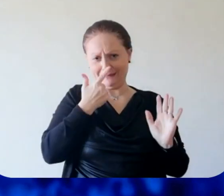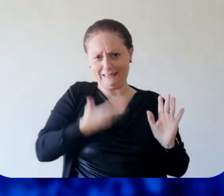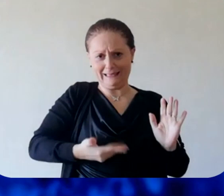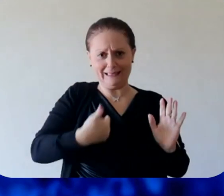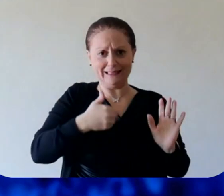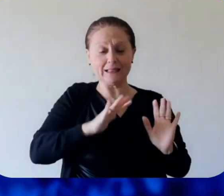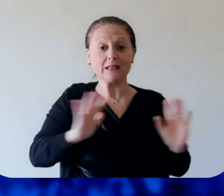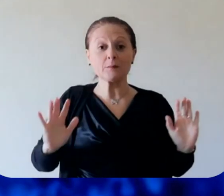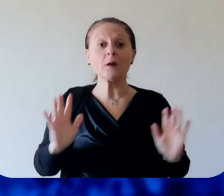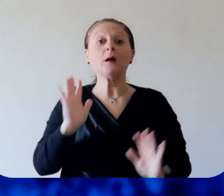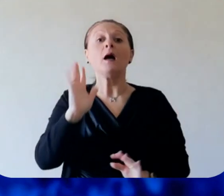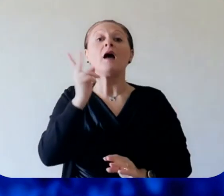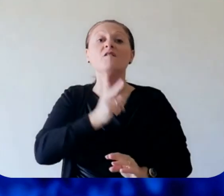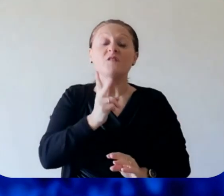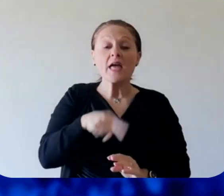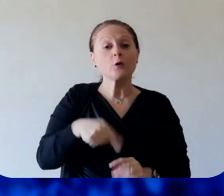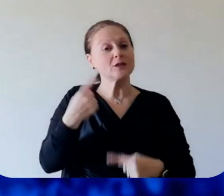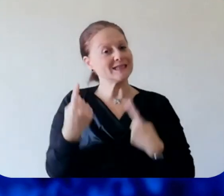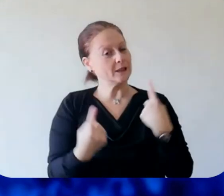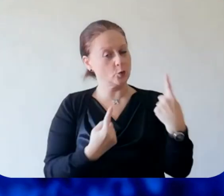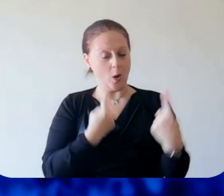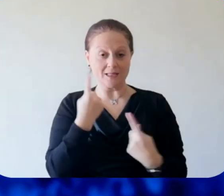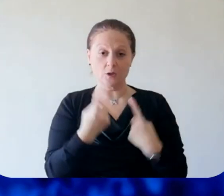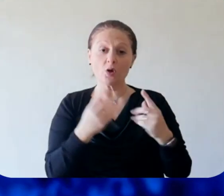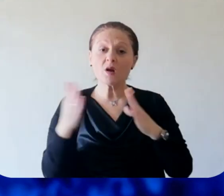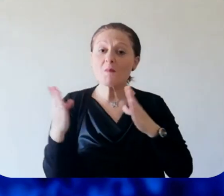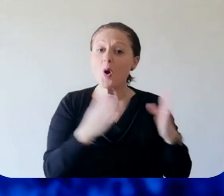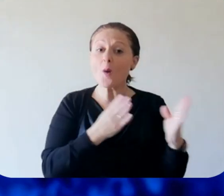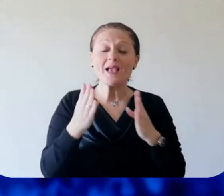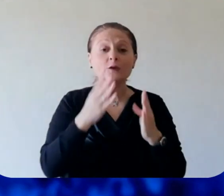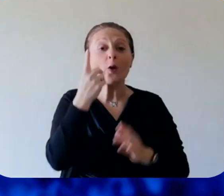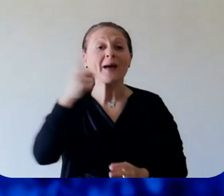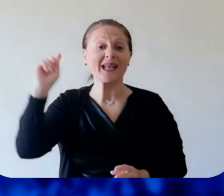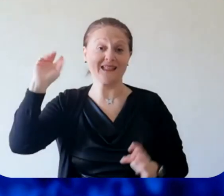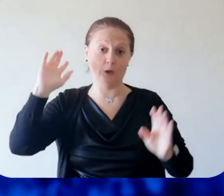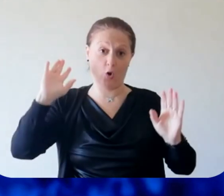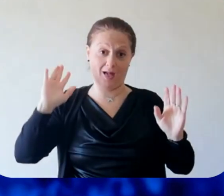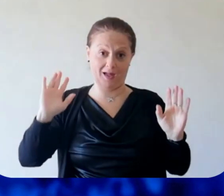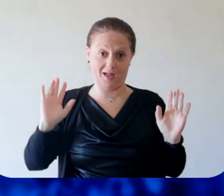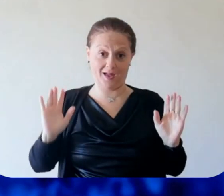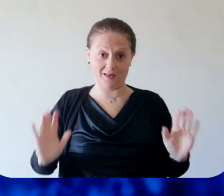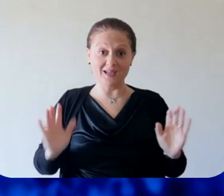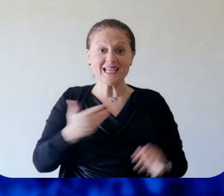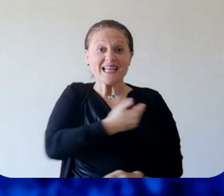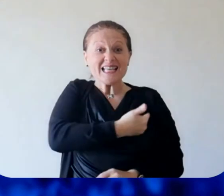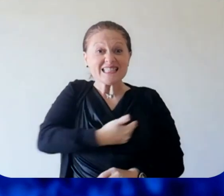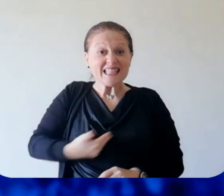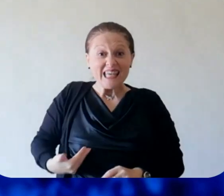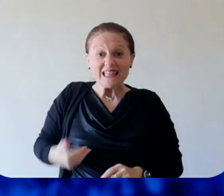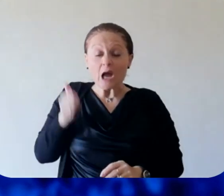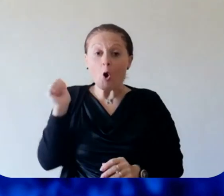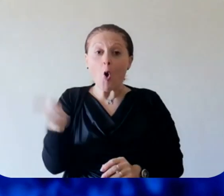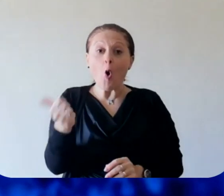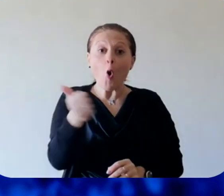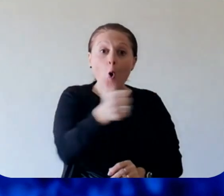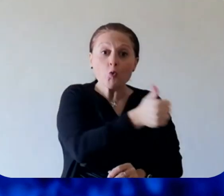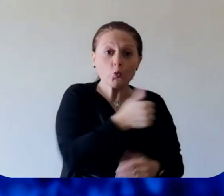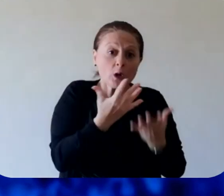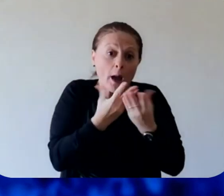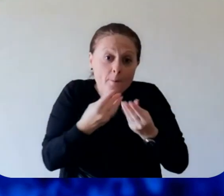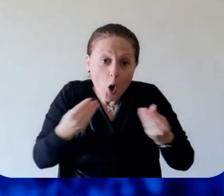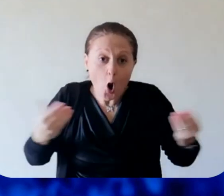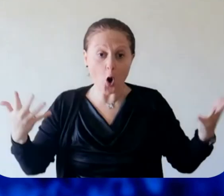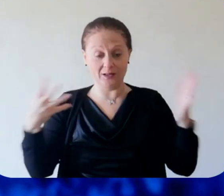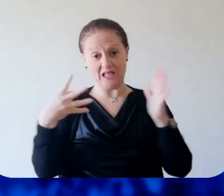illazioni. È vero però che la situazione in cui ci troviamo è molto particolare. Se noi sindaci siamo riusciti, con molta difficoltà in